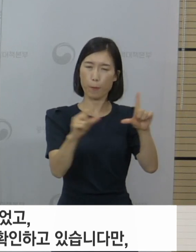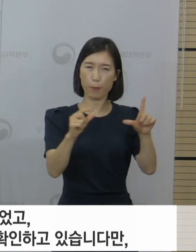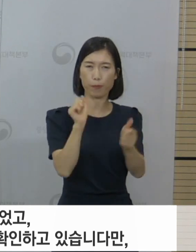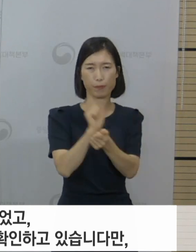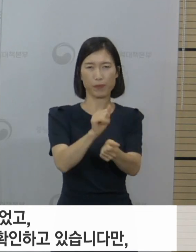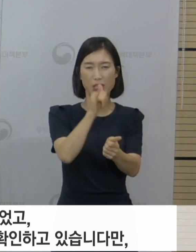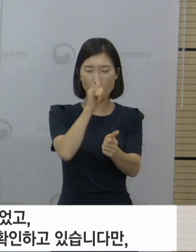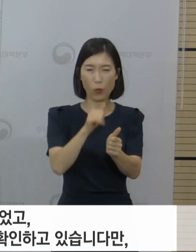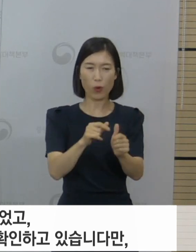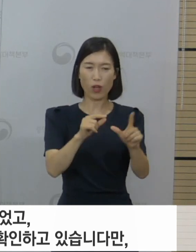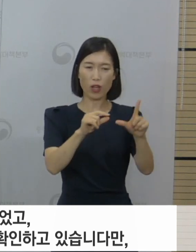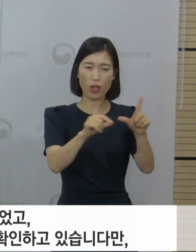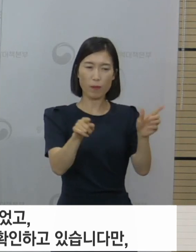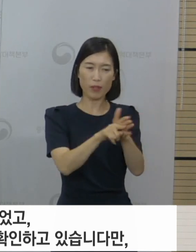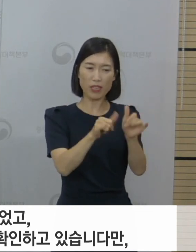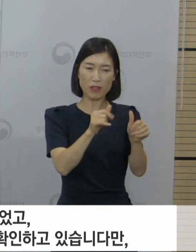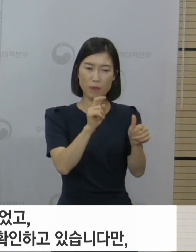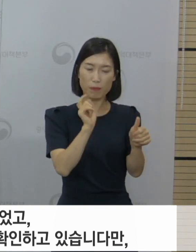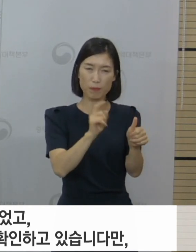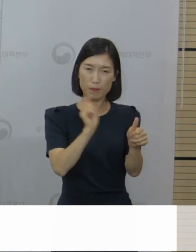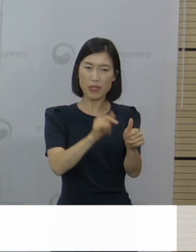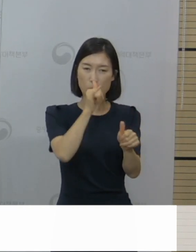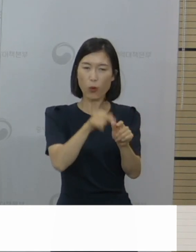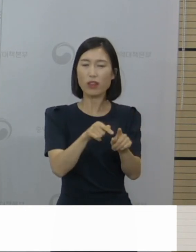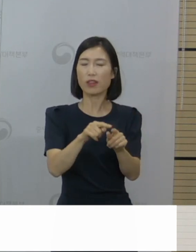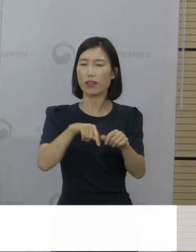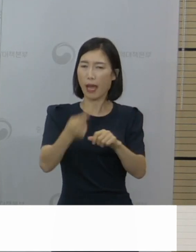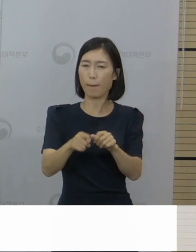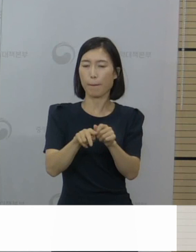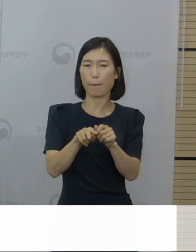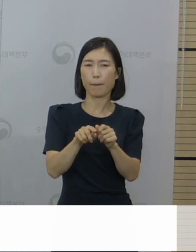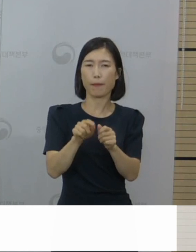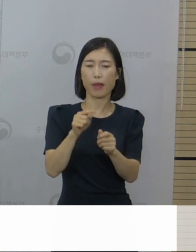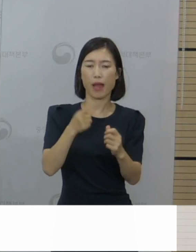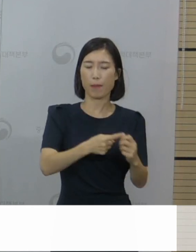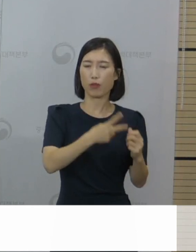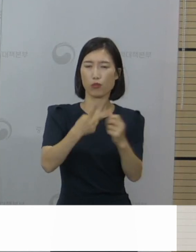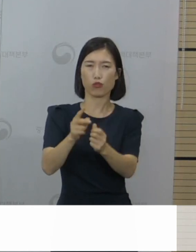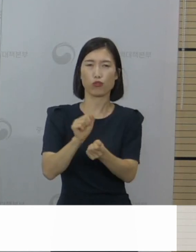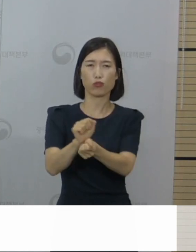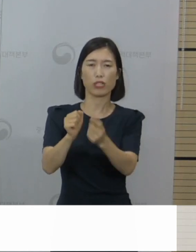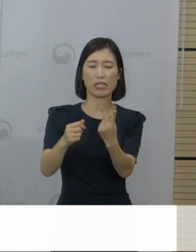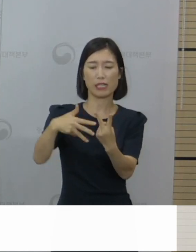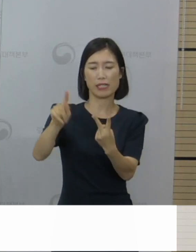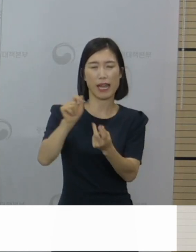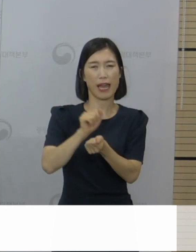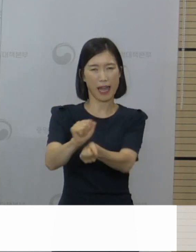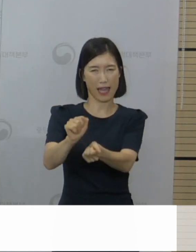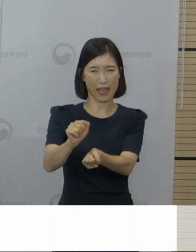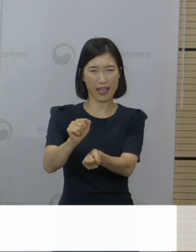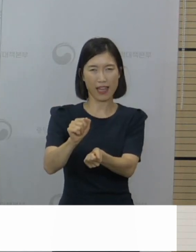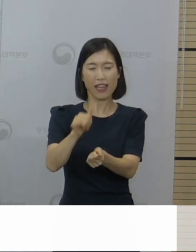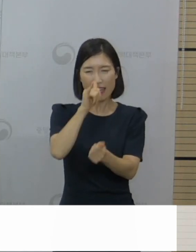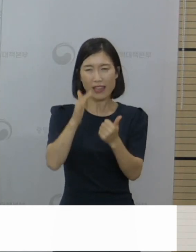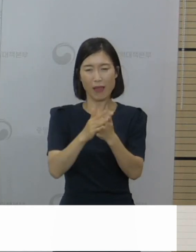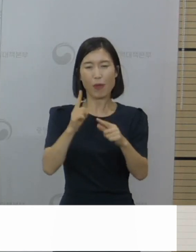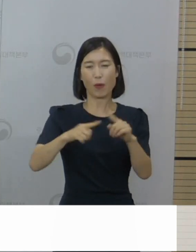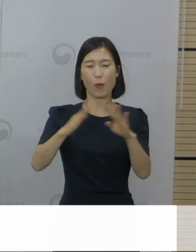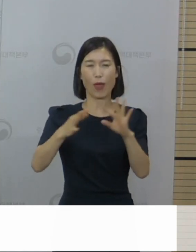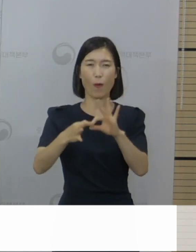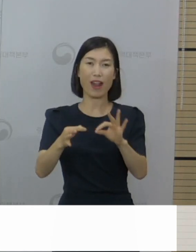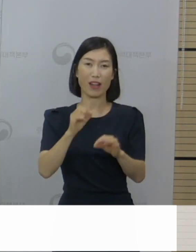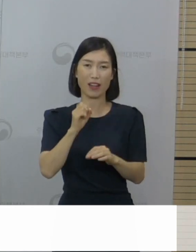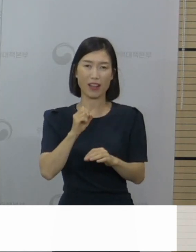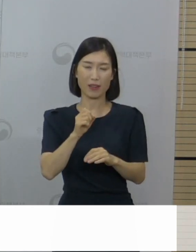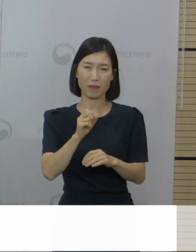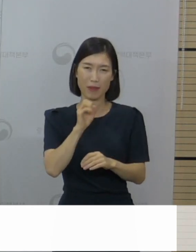또 다른 2차 전파가 있었던 것까지는 확인하고 있습니다만은 교회 내의 활동이 어떤 전파 경로다라고